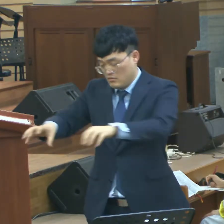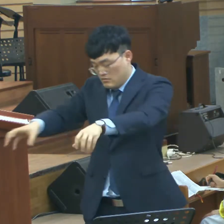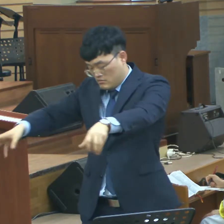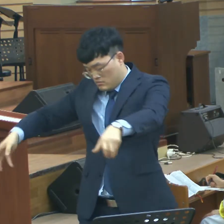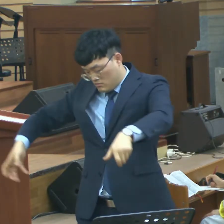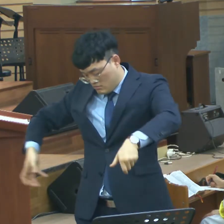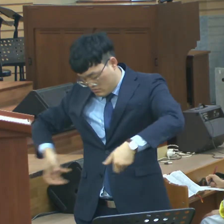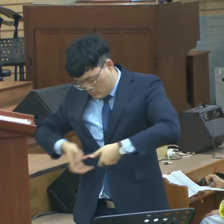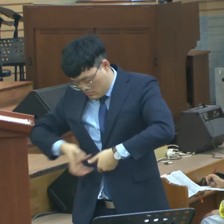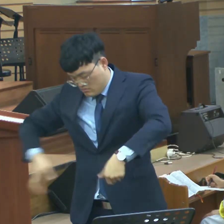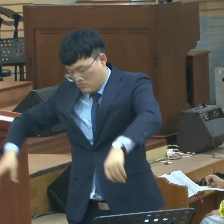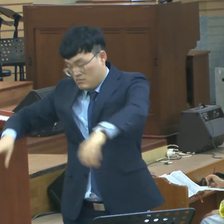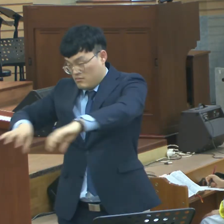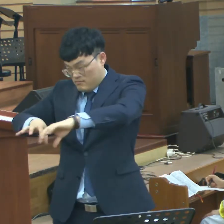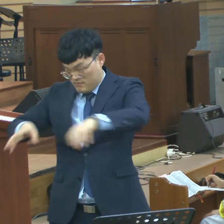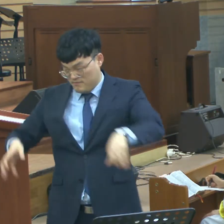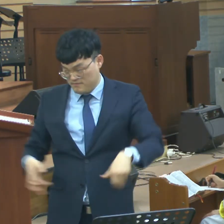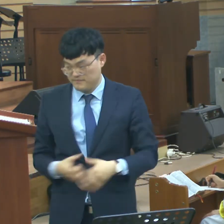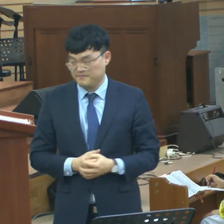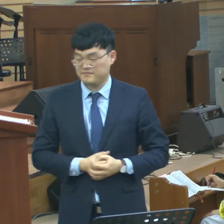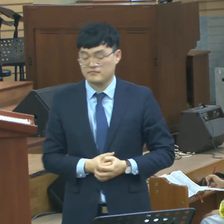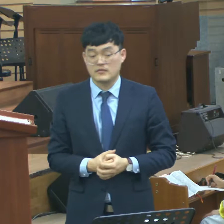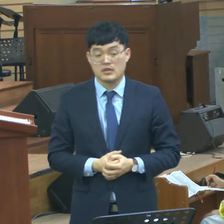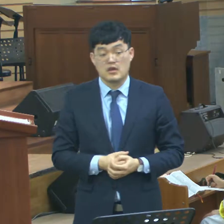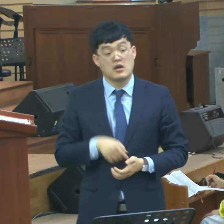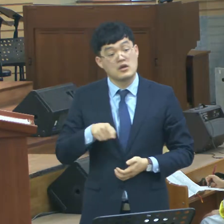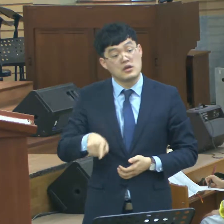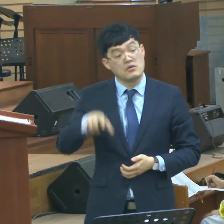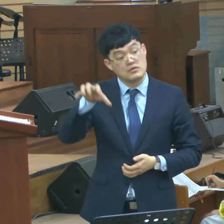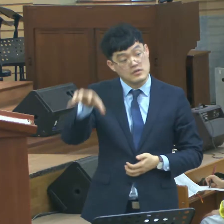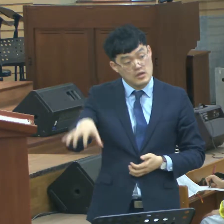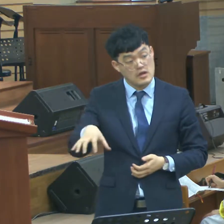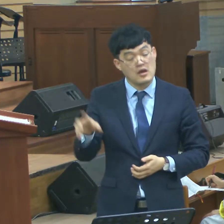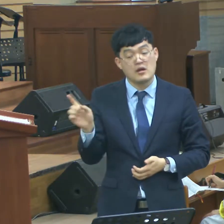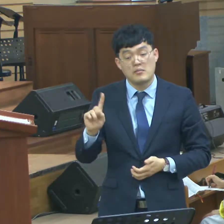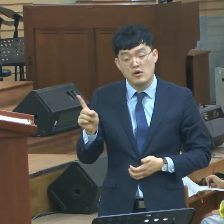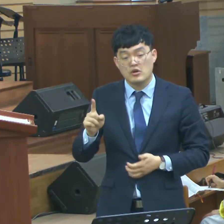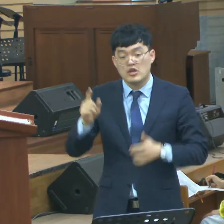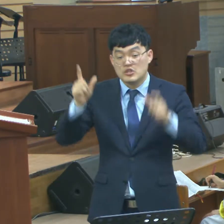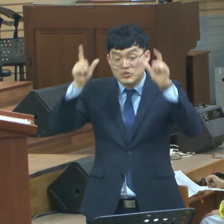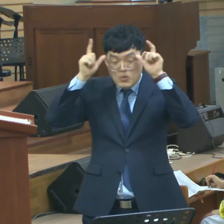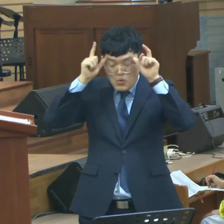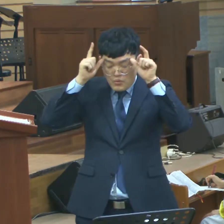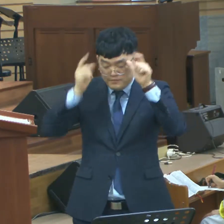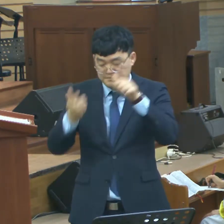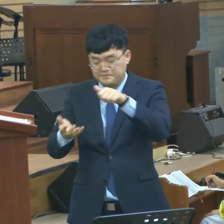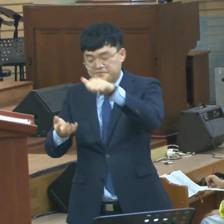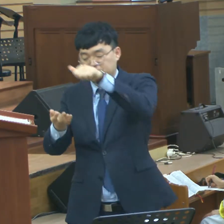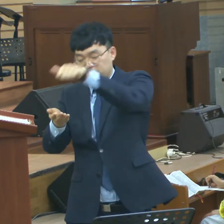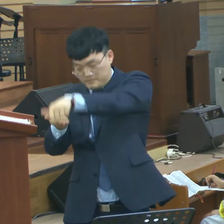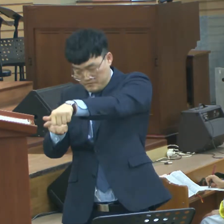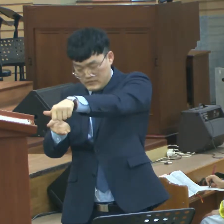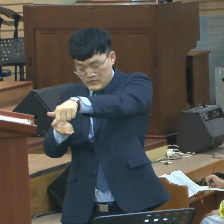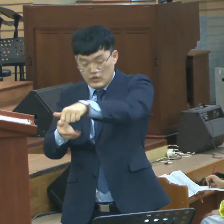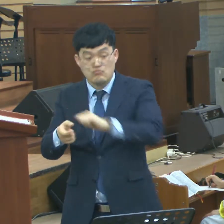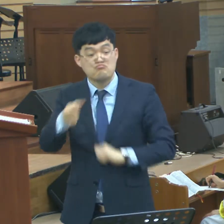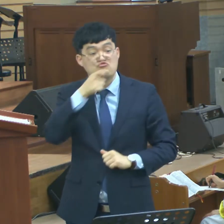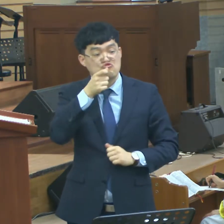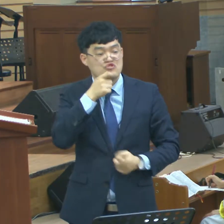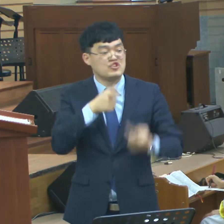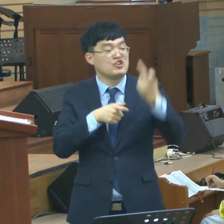큰 도랑을 만들었어요. 거기에 제단을, 송아지를 올려놓고 물을 12통을 붓는